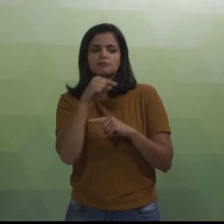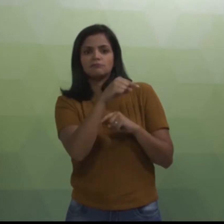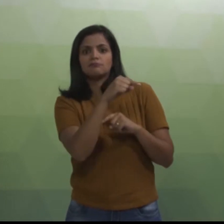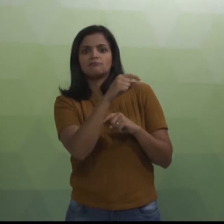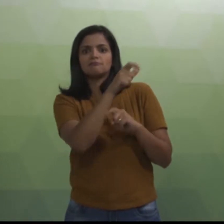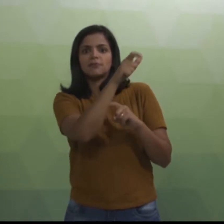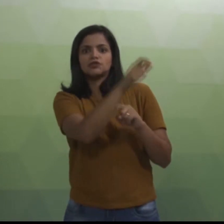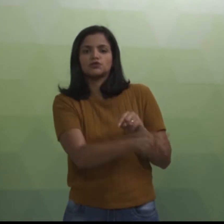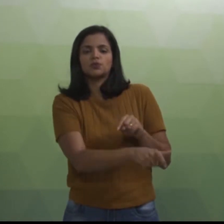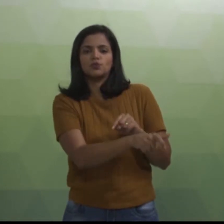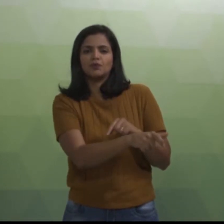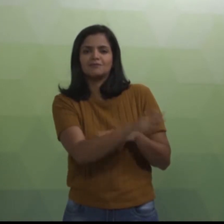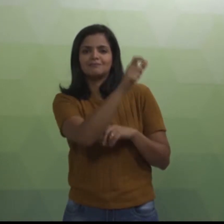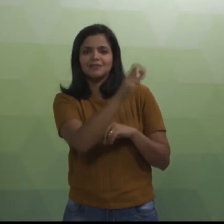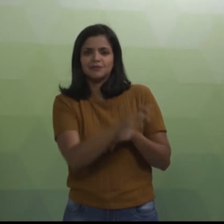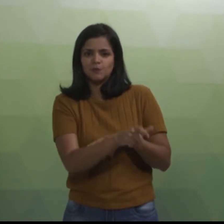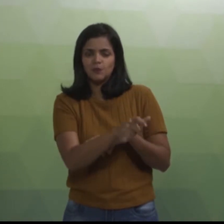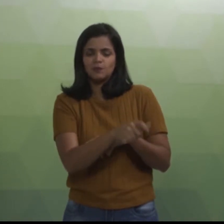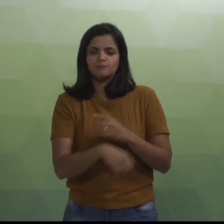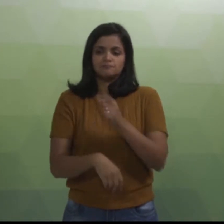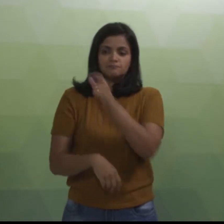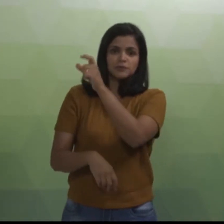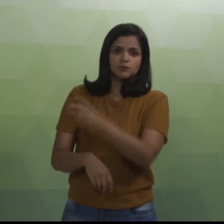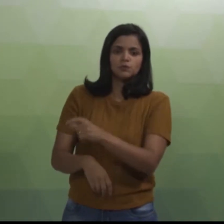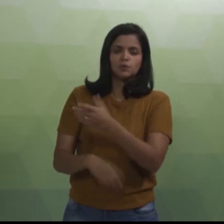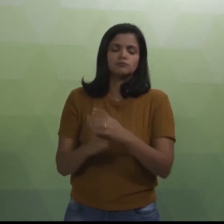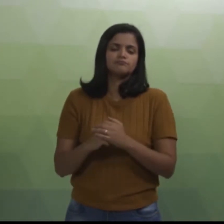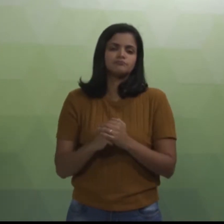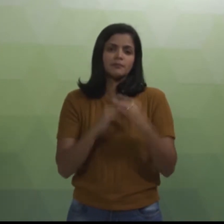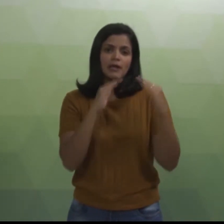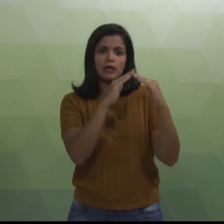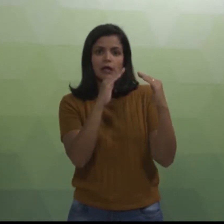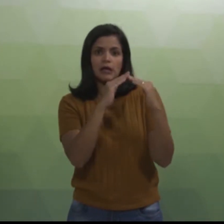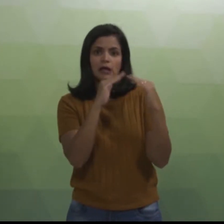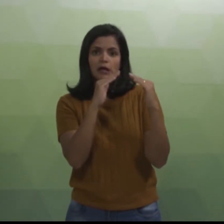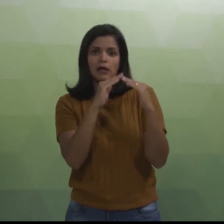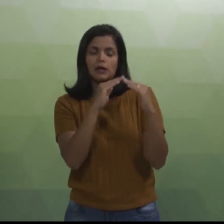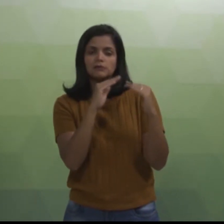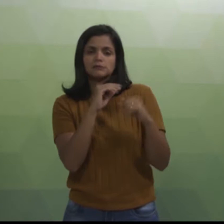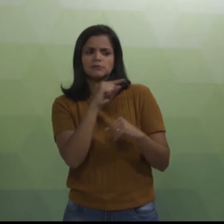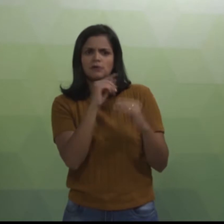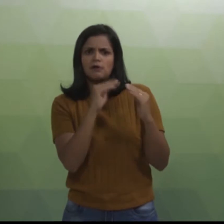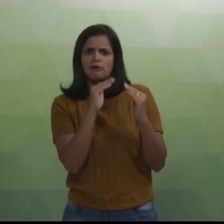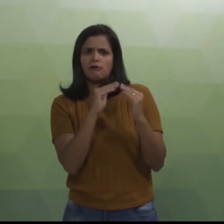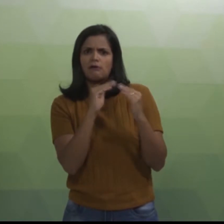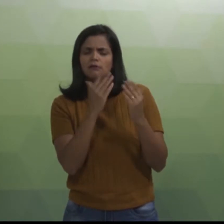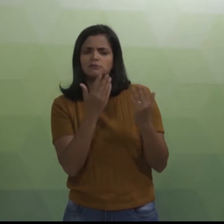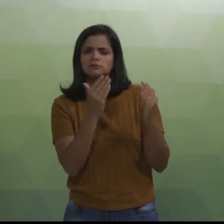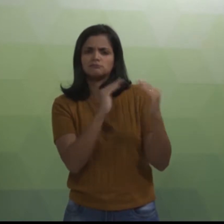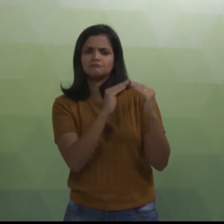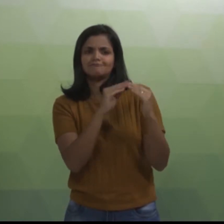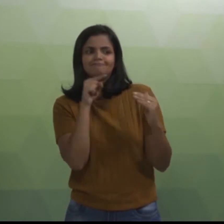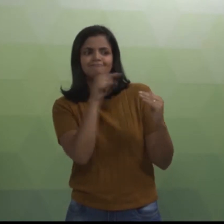Então, temos ali uma nominalização, a utilização do espaço, por exemplo, ali, a